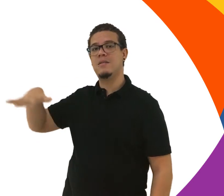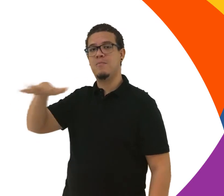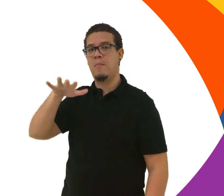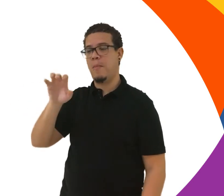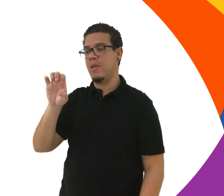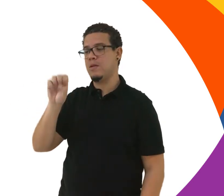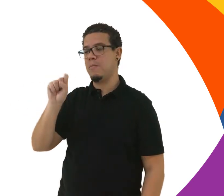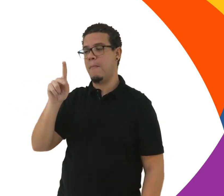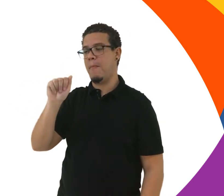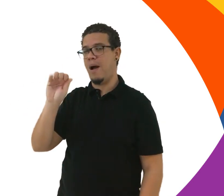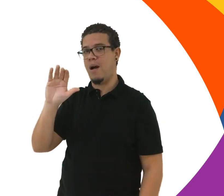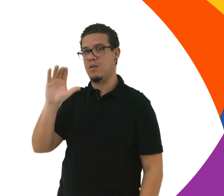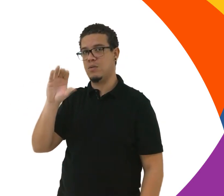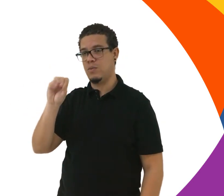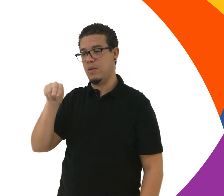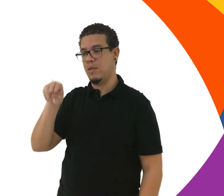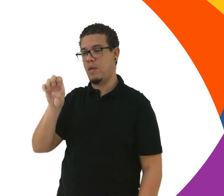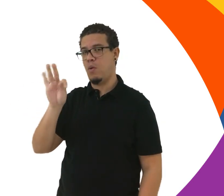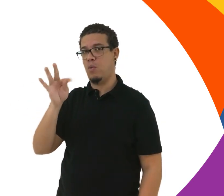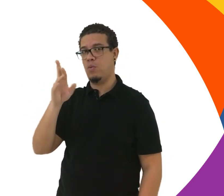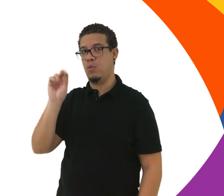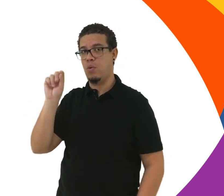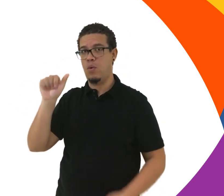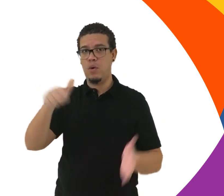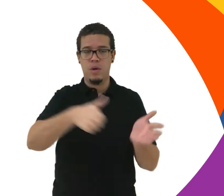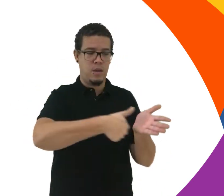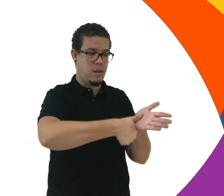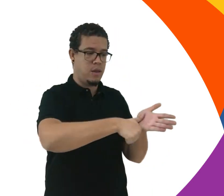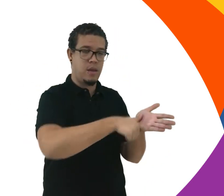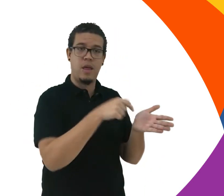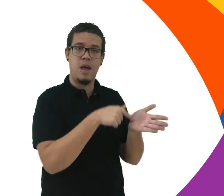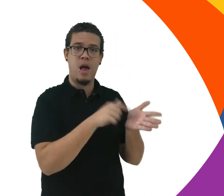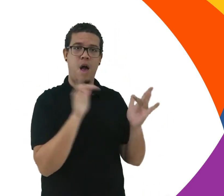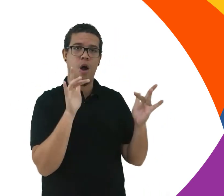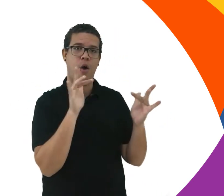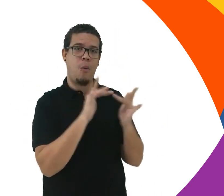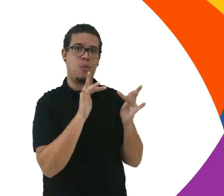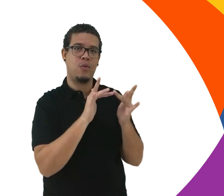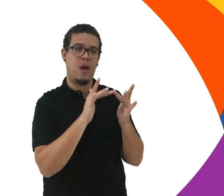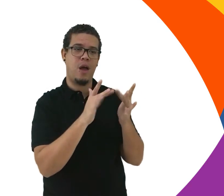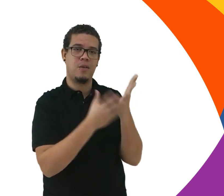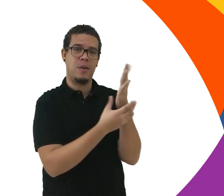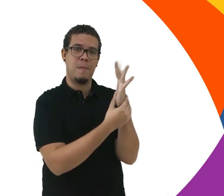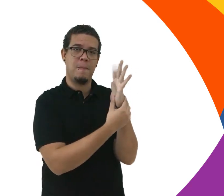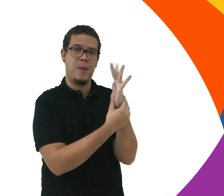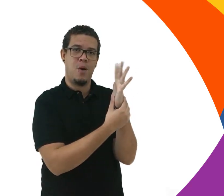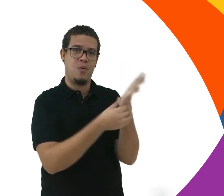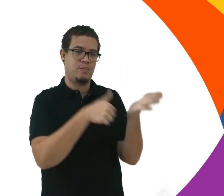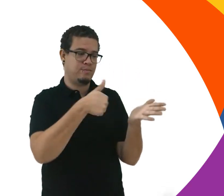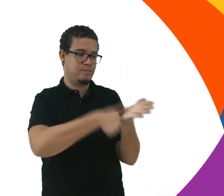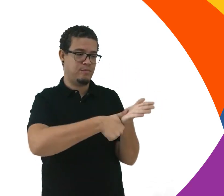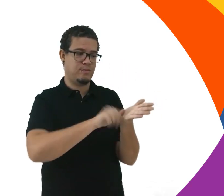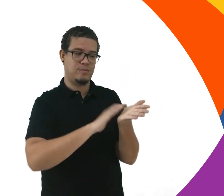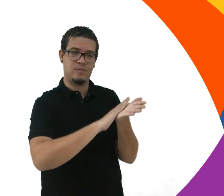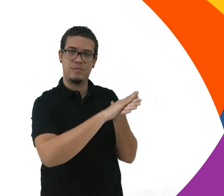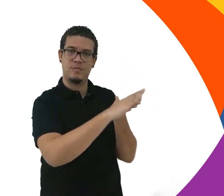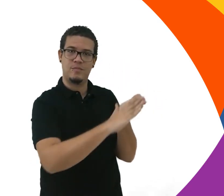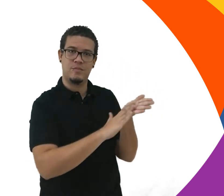Ela saiu desse espaço neutro, onde estava feito pela primeira vez, e passou a ter contato com a palma